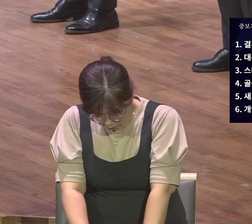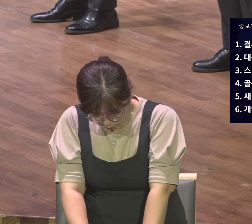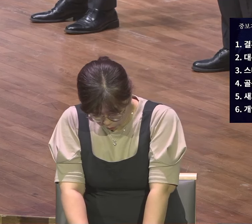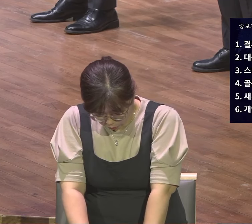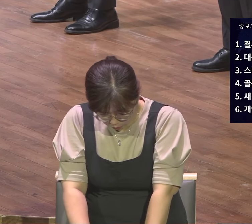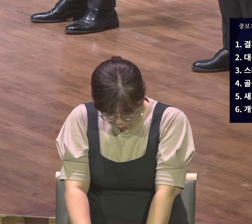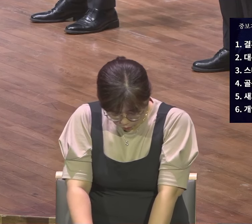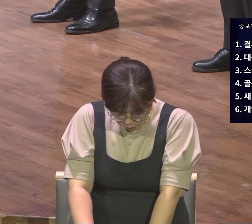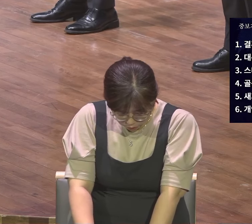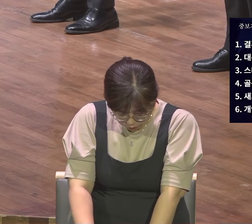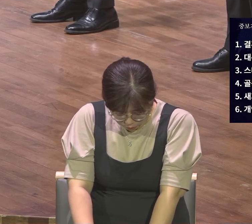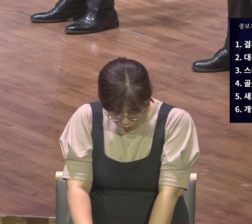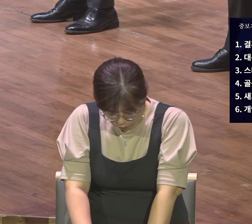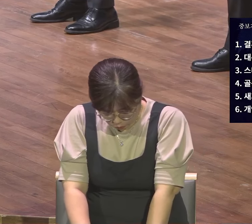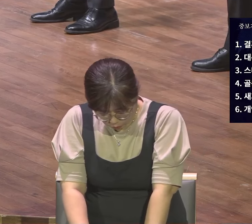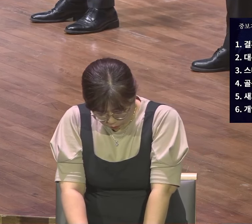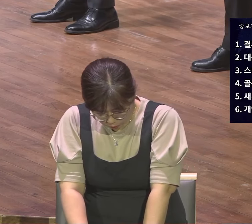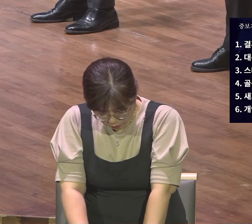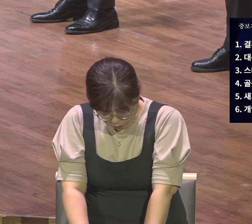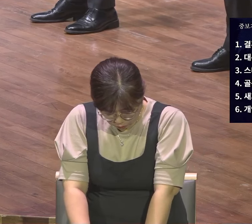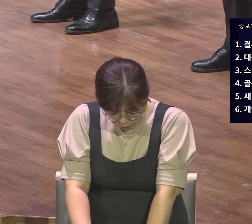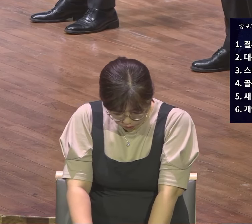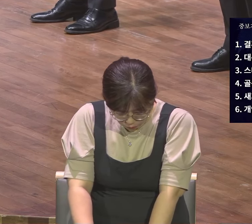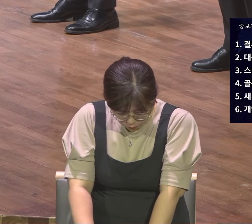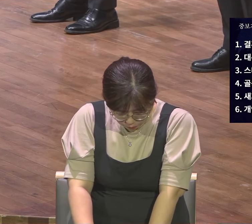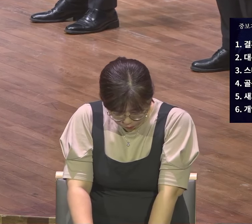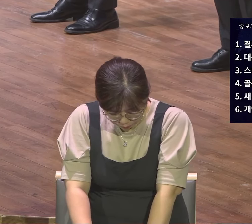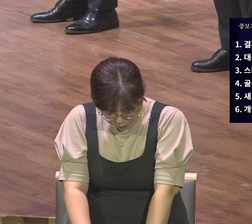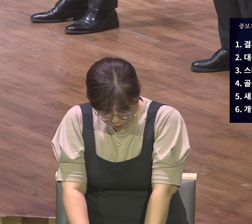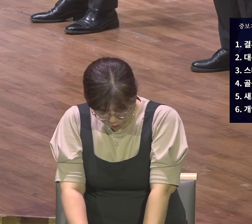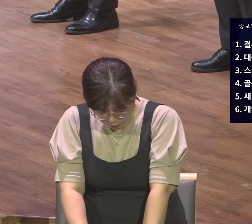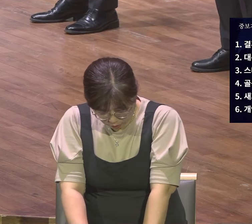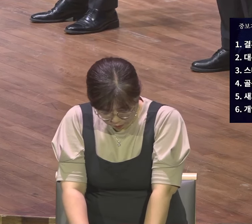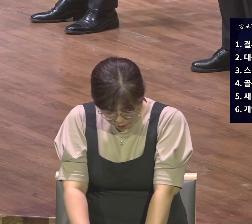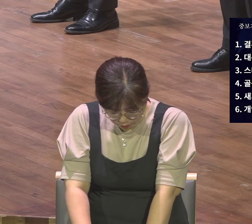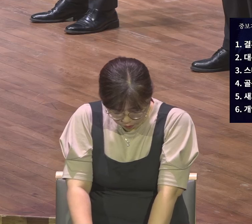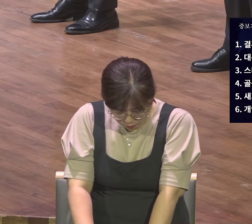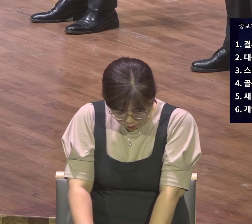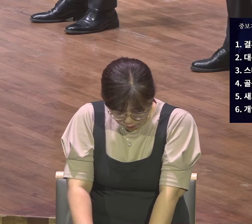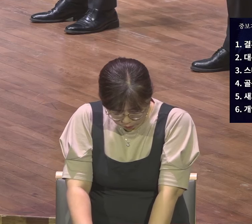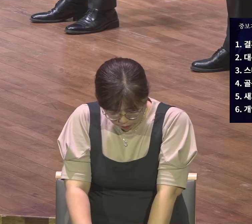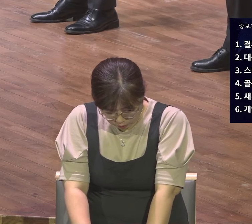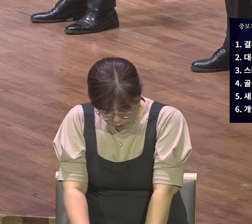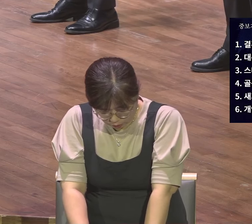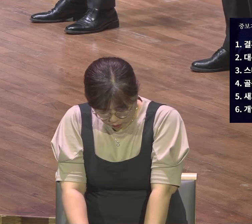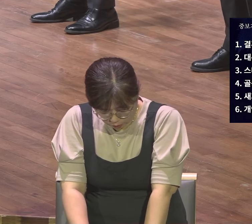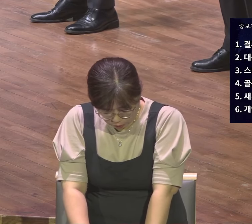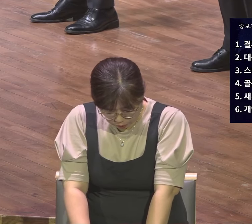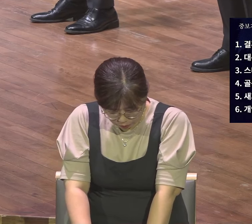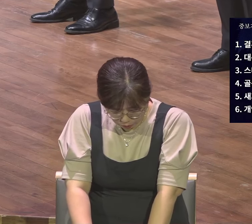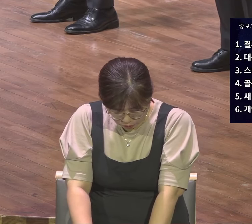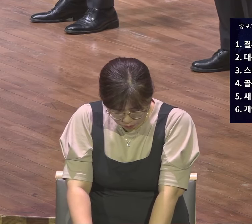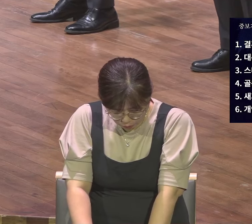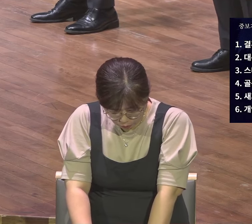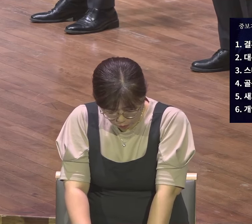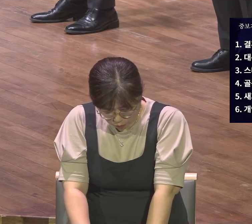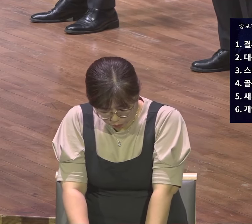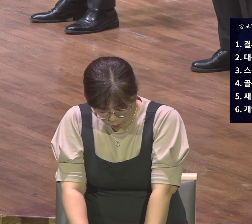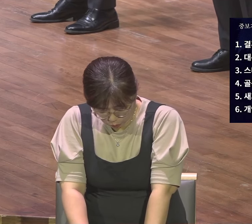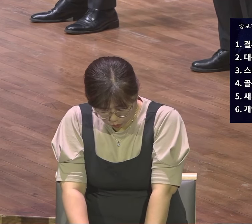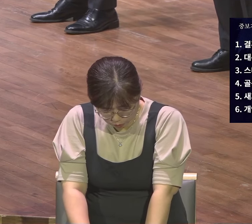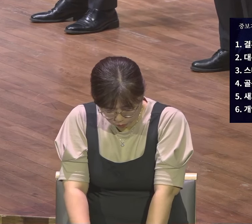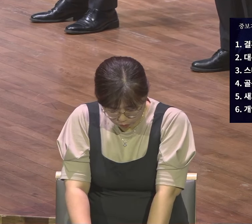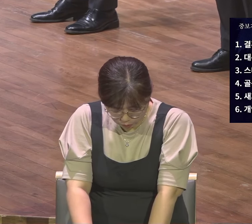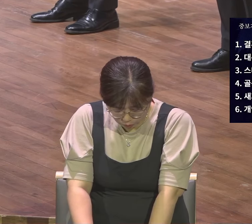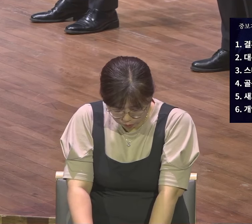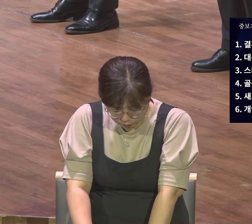있도록 주님께서 축복하여 주시옵소서. 4,000만대의 운동을 통해서 현장에 빛이 비춰지게 도와주시고 하나님